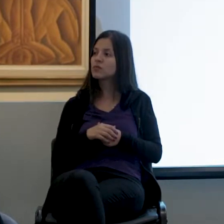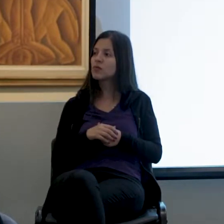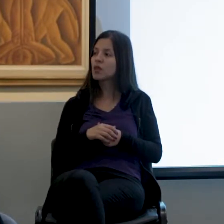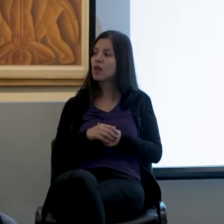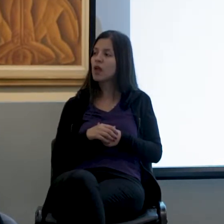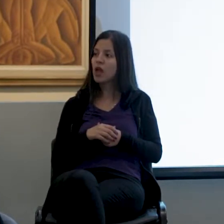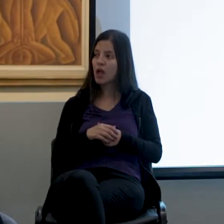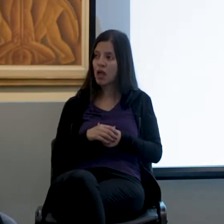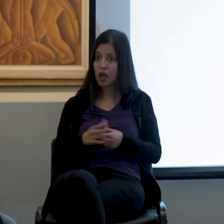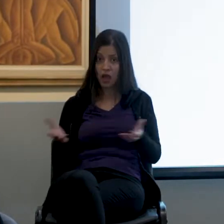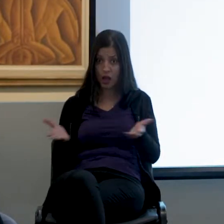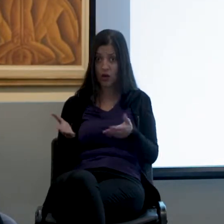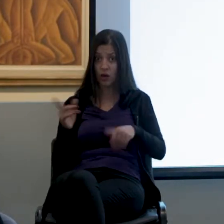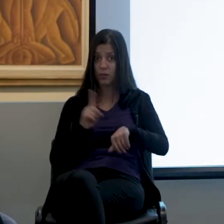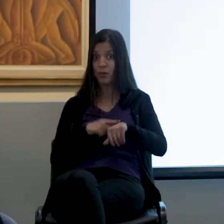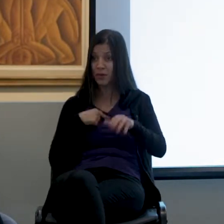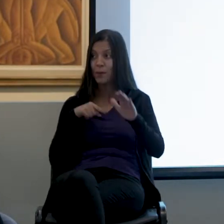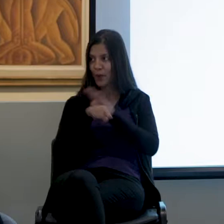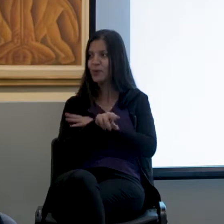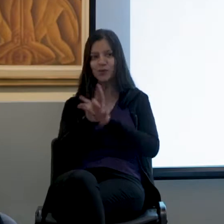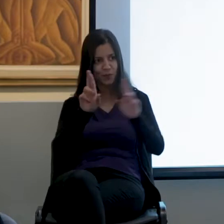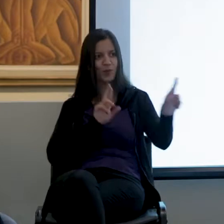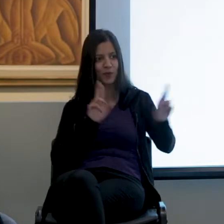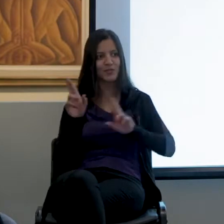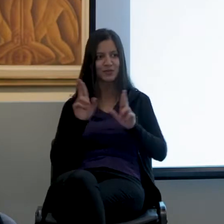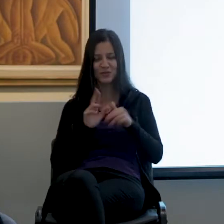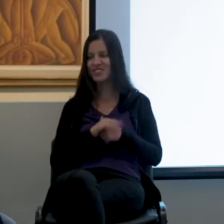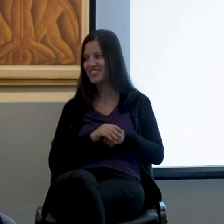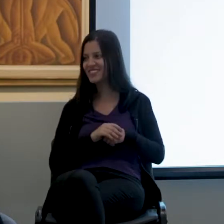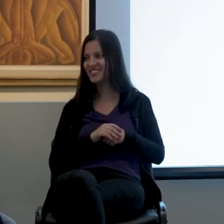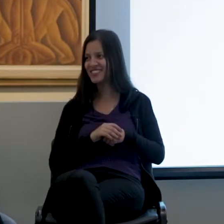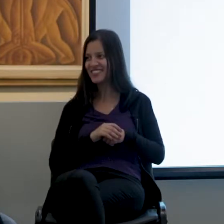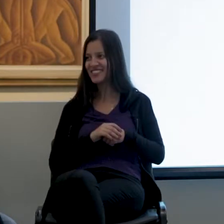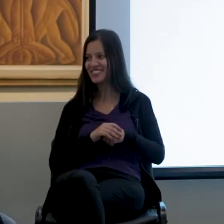Agora é aquele momento que eu estou perguntando de verdade.